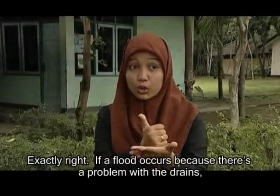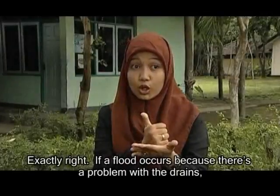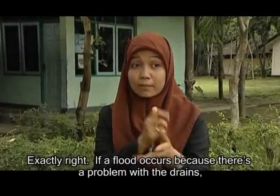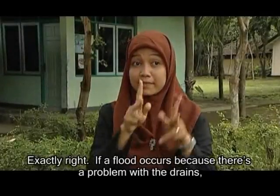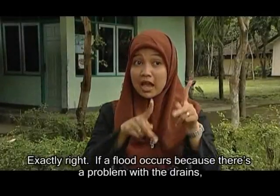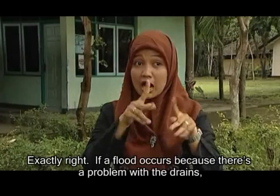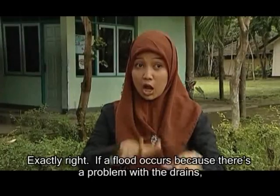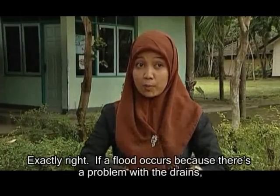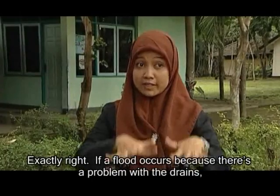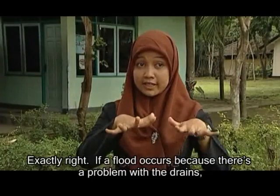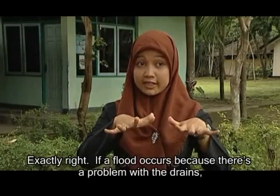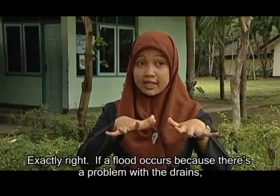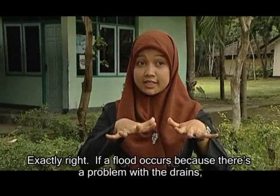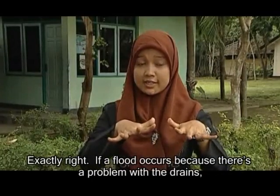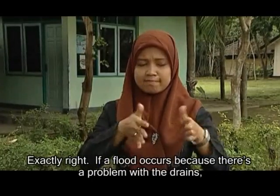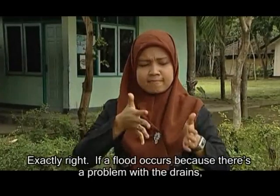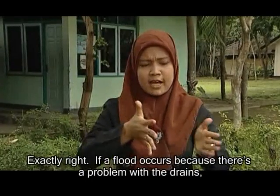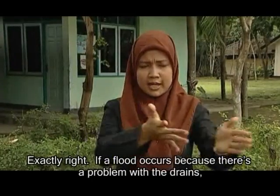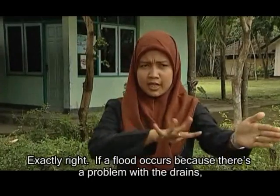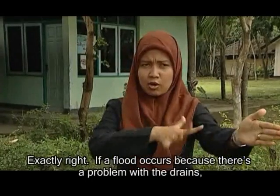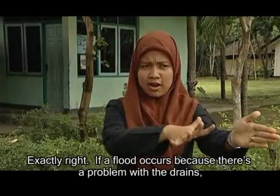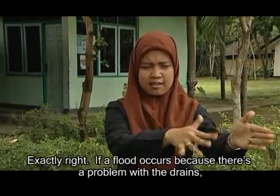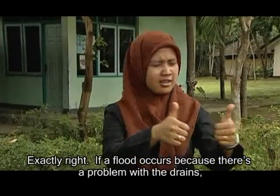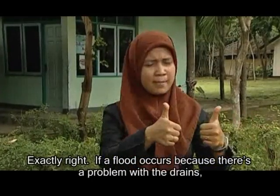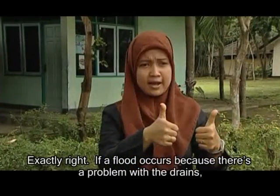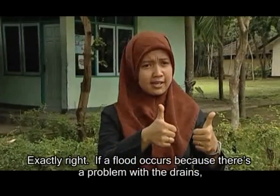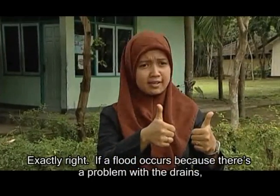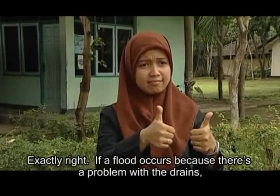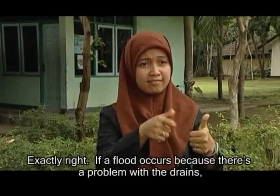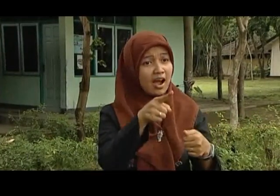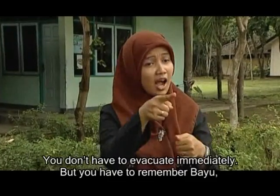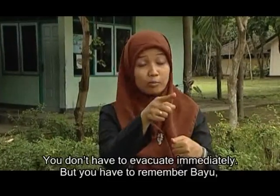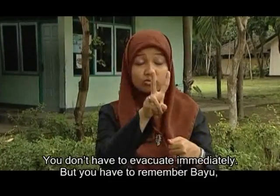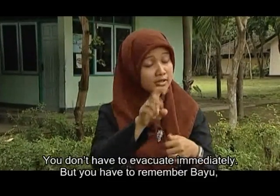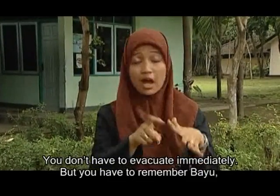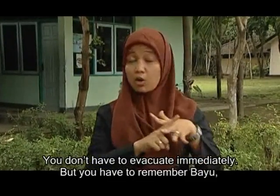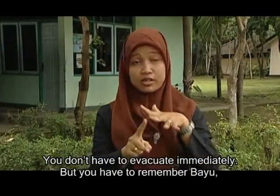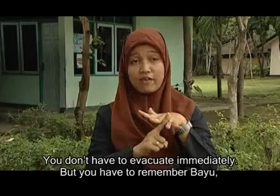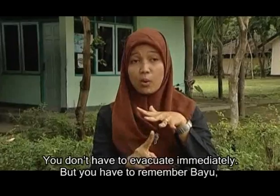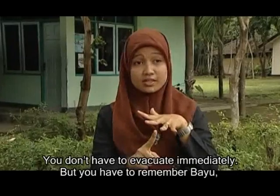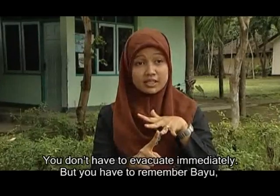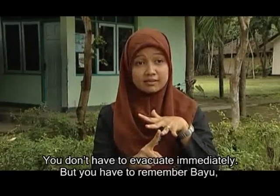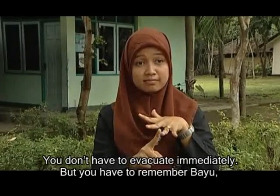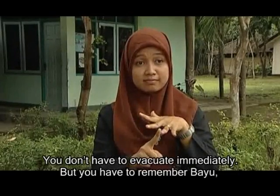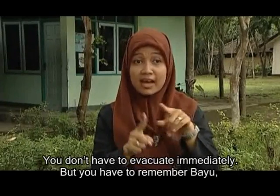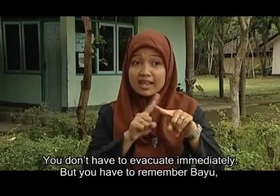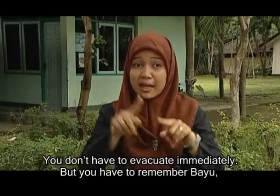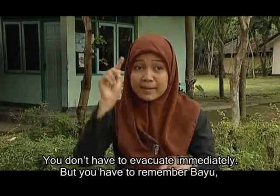Betul. Kalau banjir terjadi karena saluran air tidak baik, kamu tidak harus evakuasi. Tapi ingat